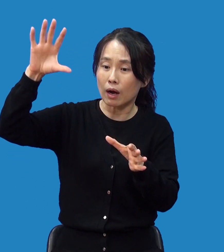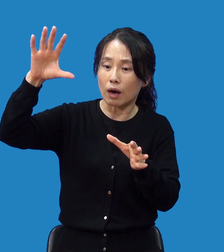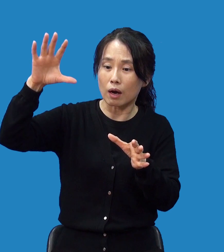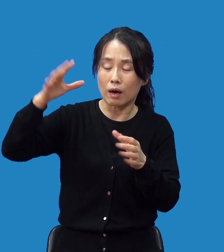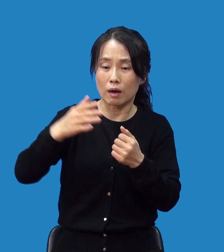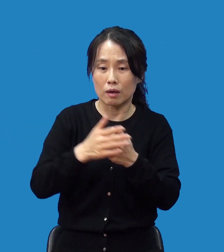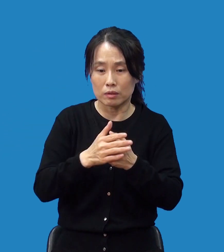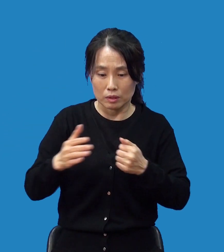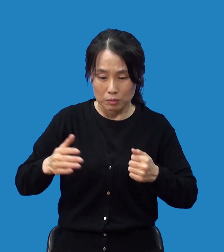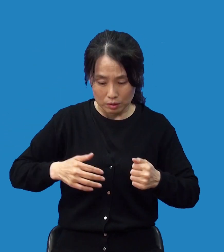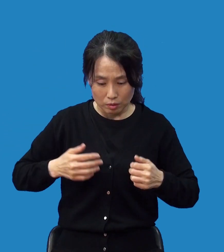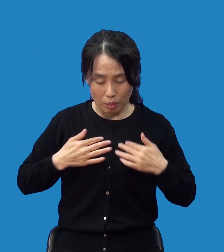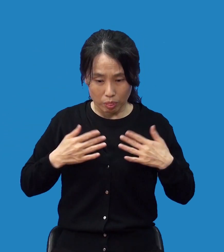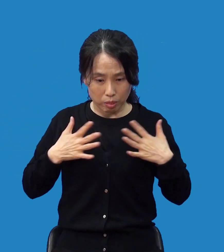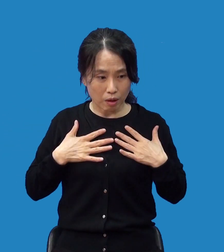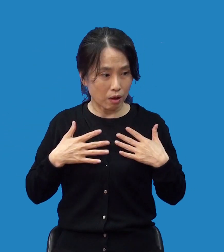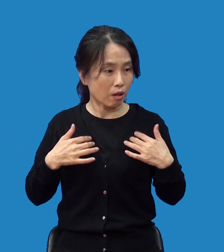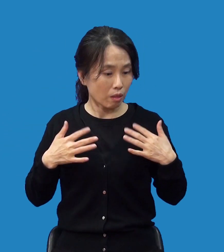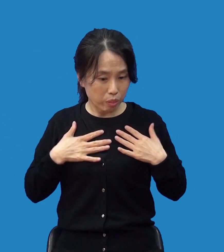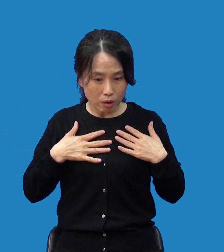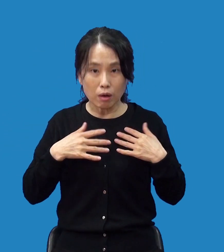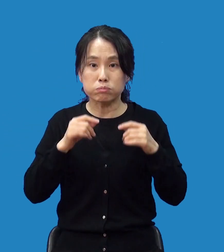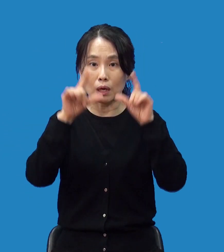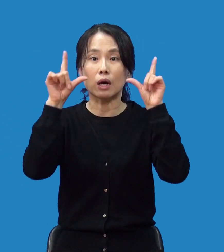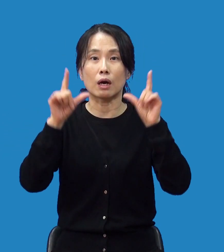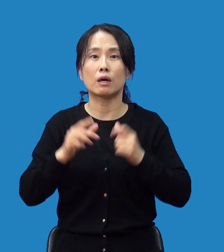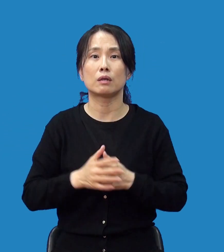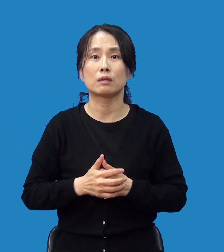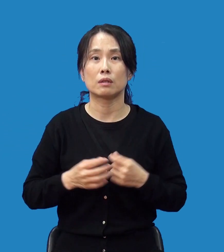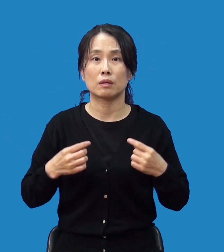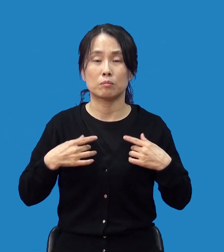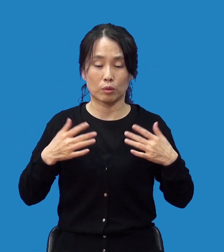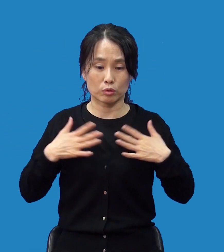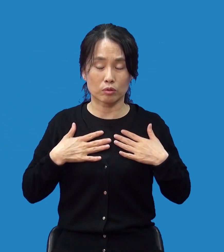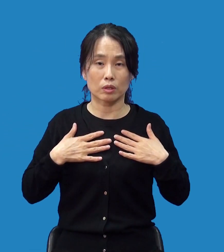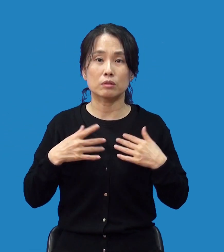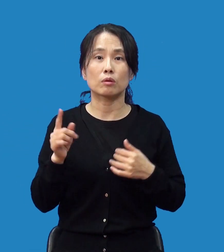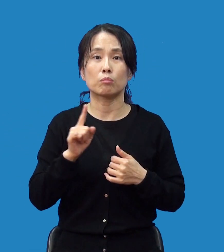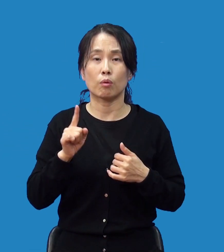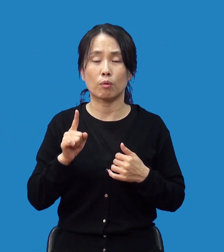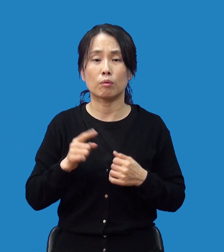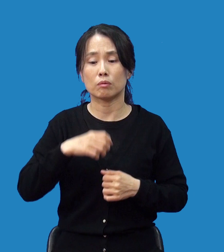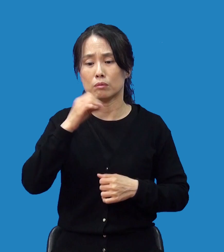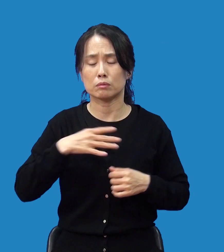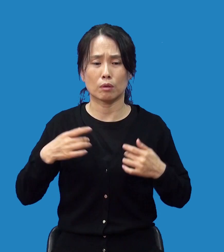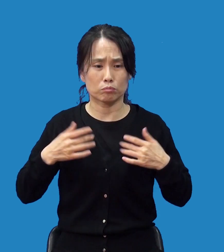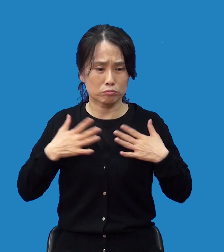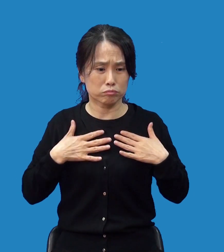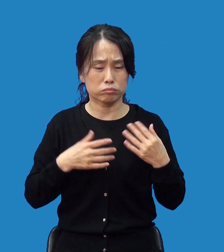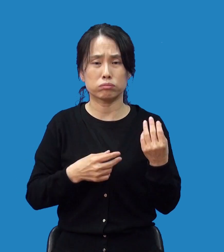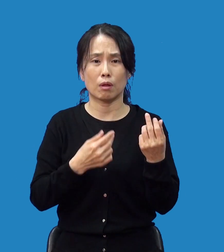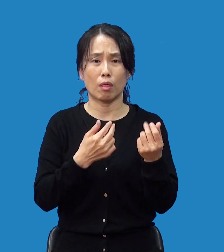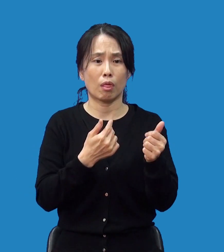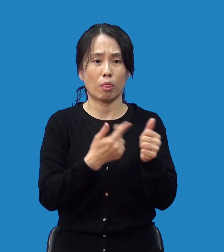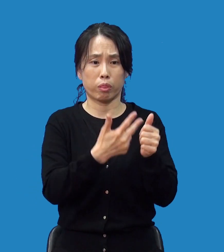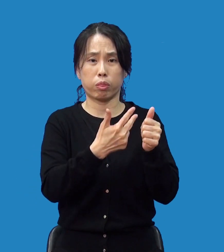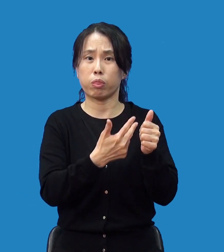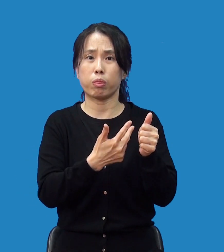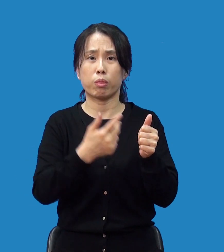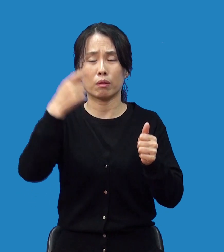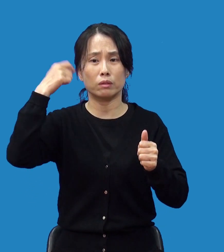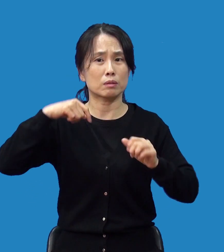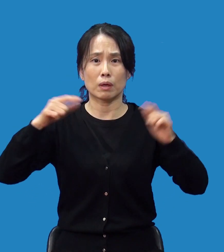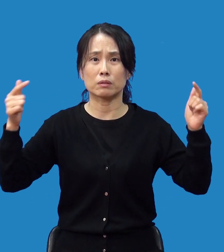하는 거는요, 이게 뭔 말이냐? 그냥 벌거벗은 몸이다, 그 얘기가 아니죠.